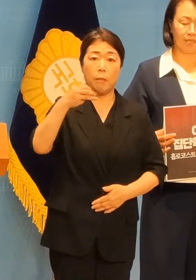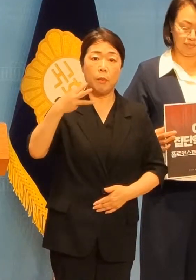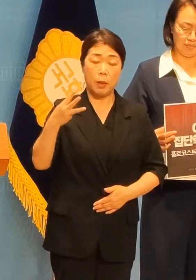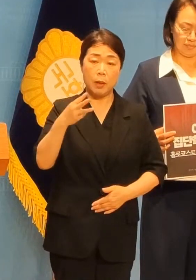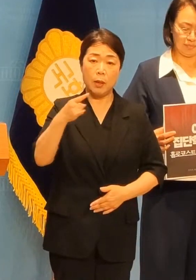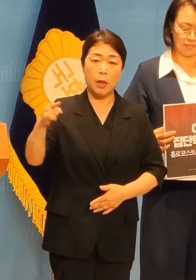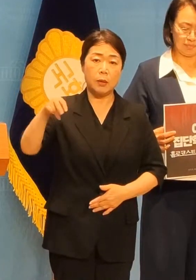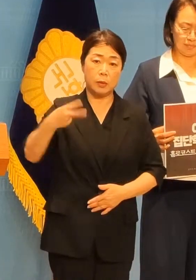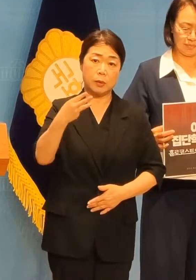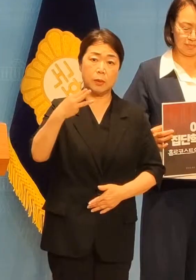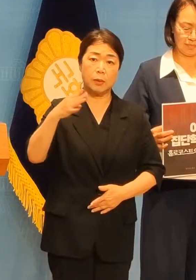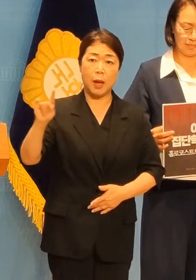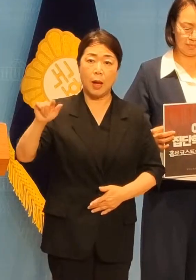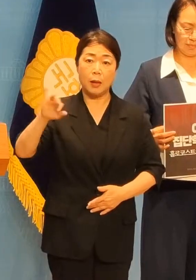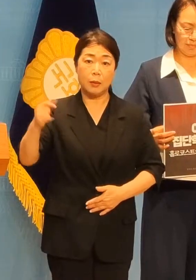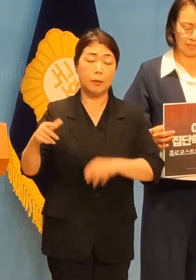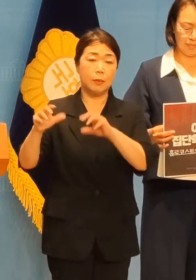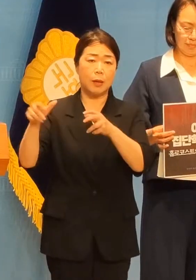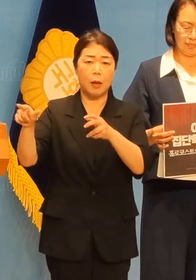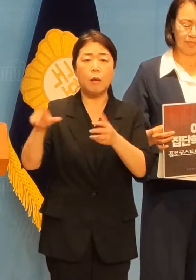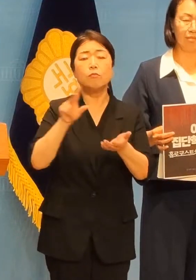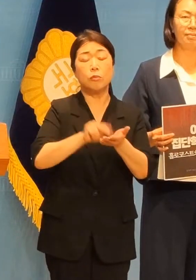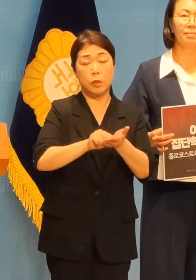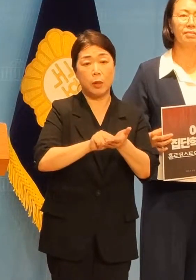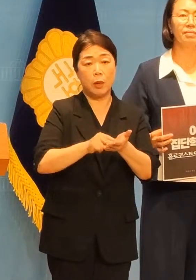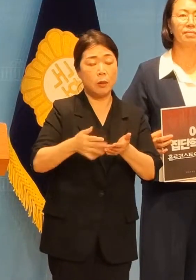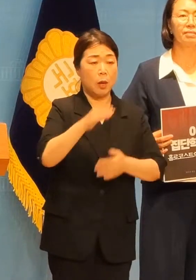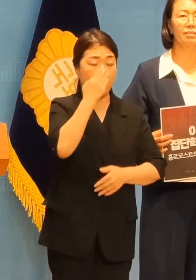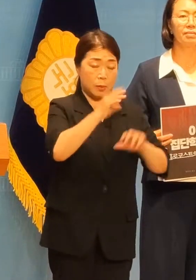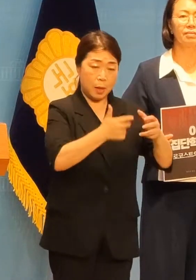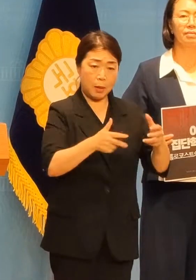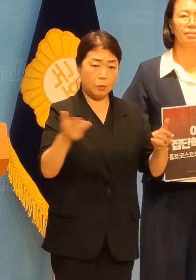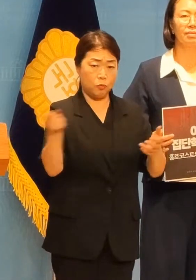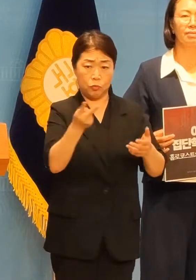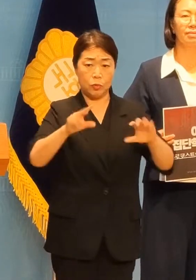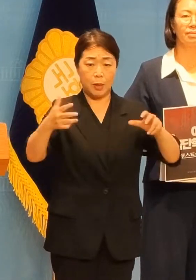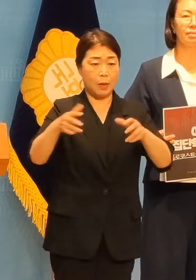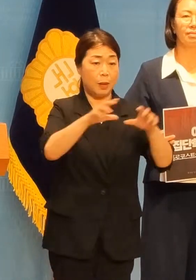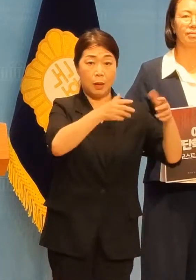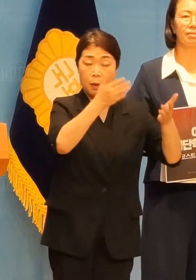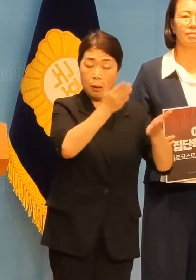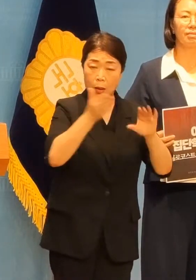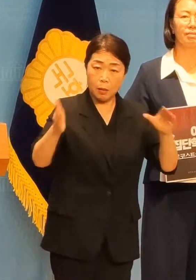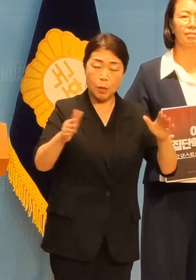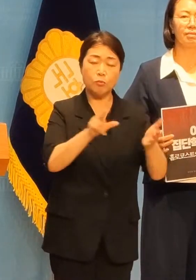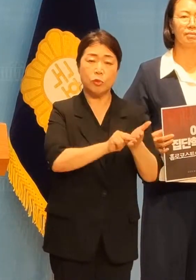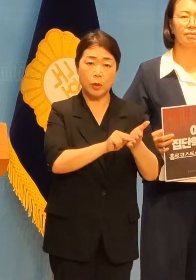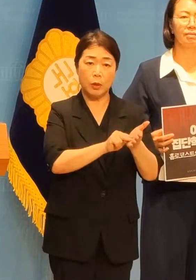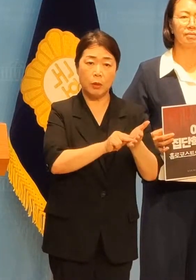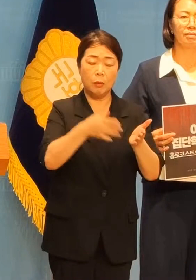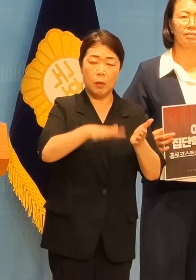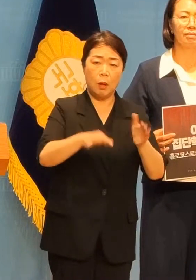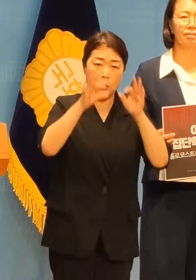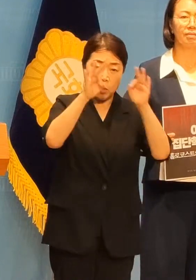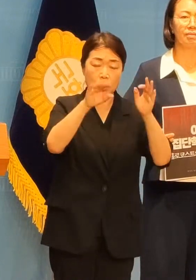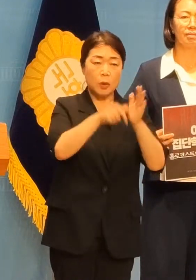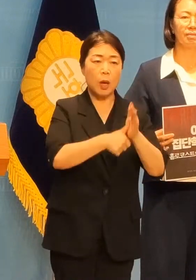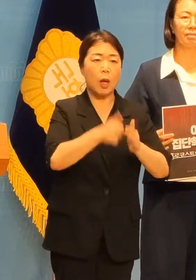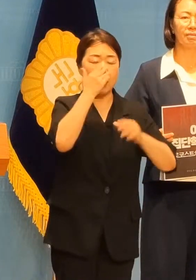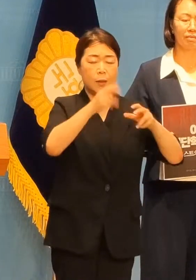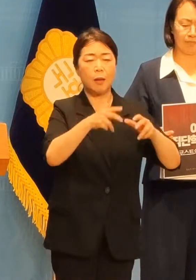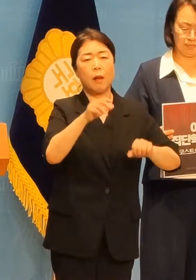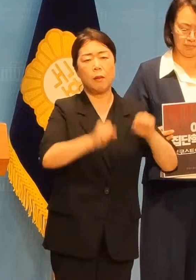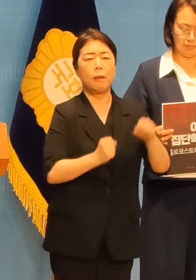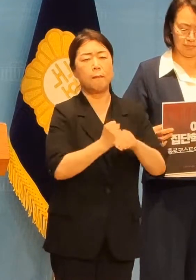전에 우리가 오늘 목도하고 있는 비인간성과 학살의 현실을 직시해야 합니다.